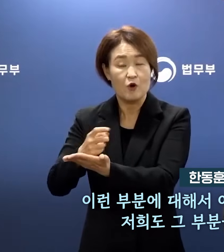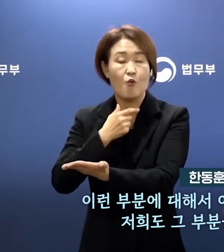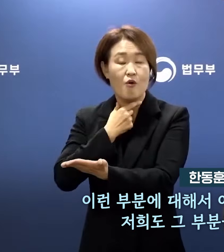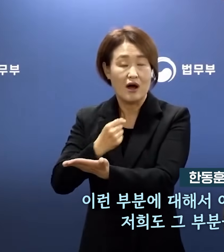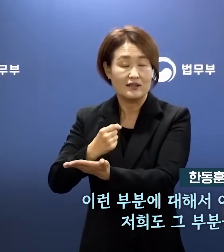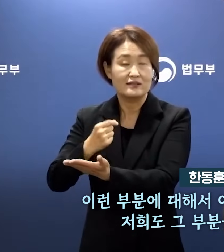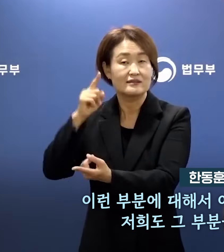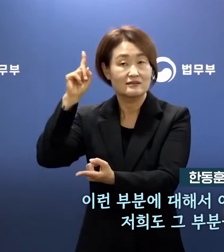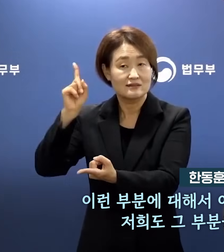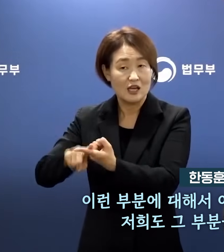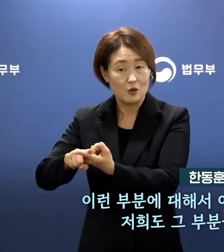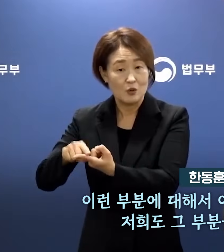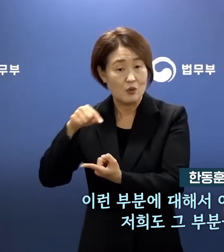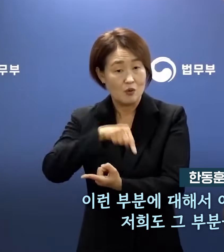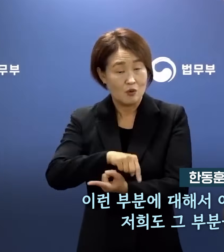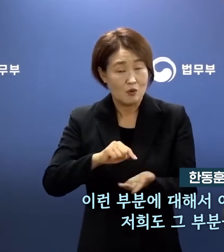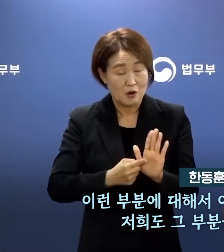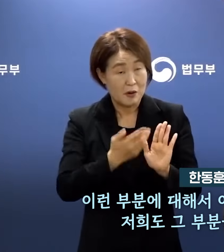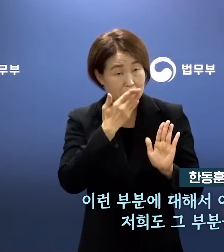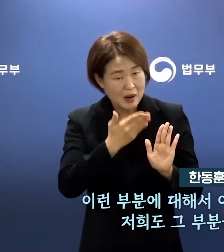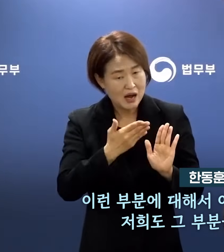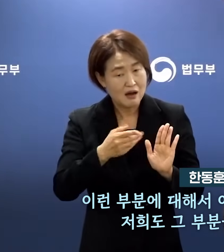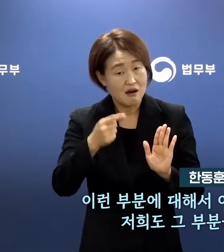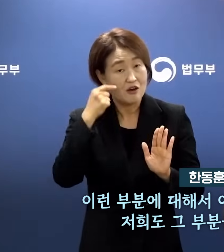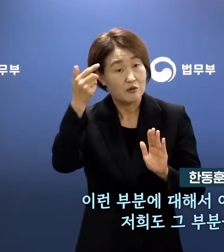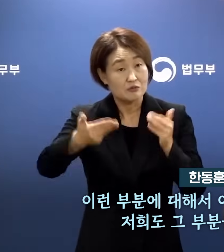대해서 여러 부분의 지적이 있었고 저희도 그